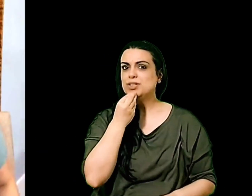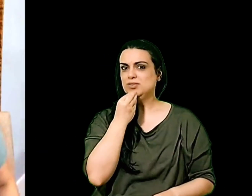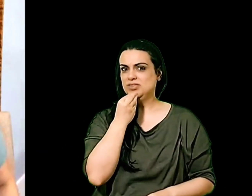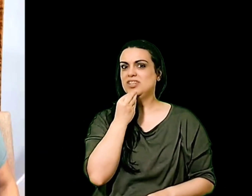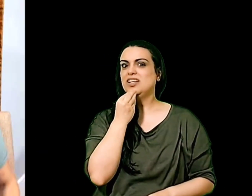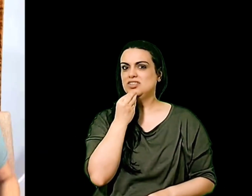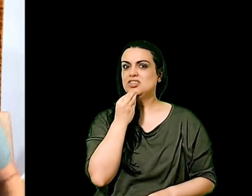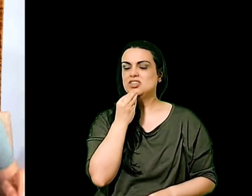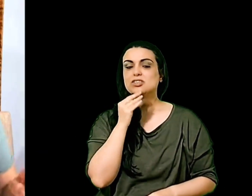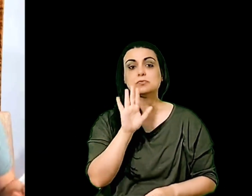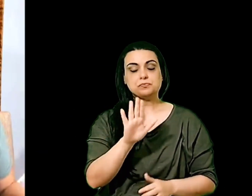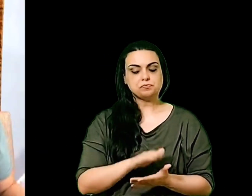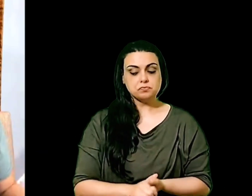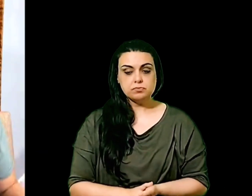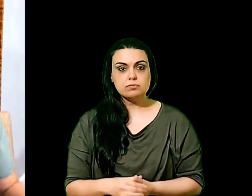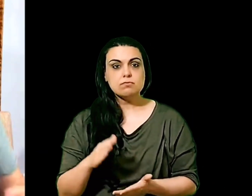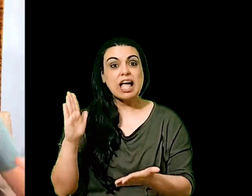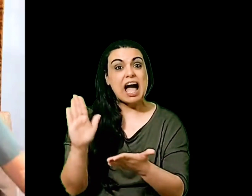oportunidade, né?